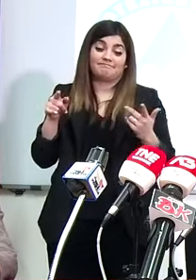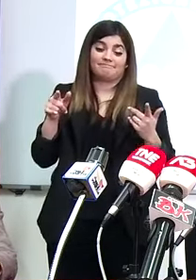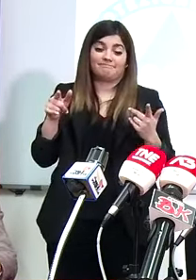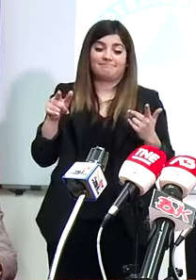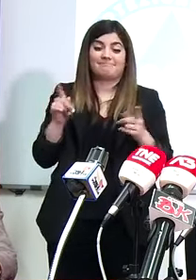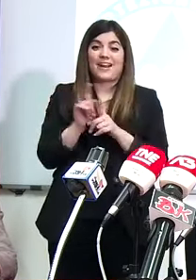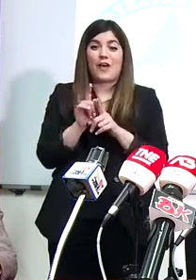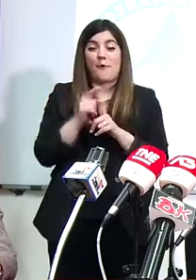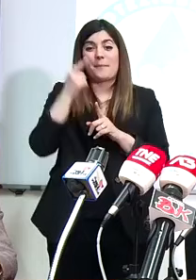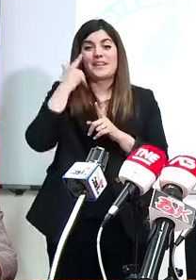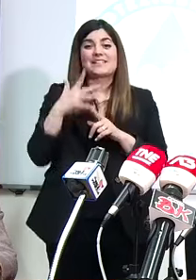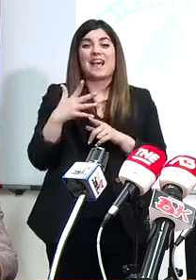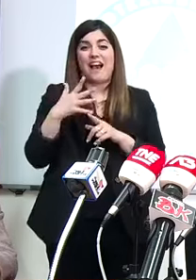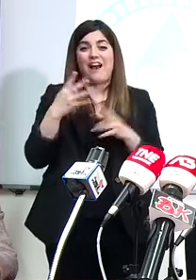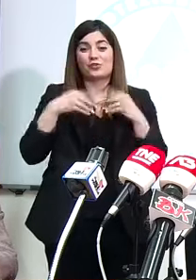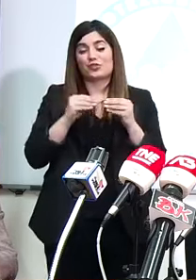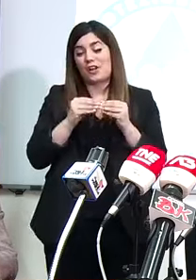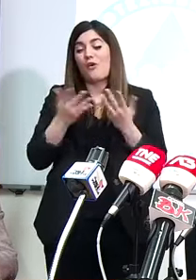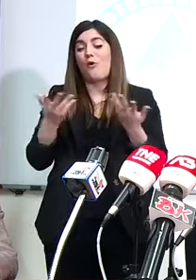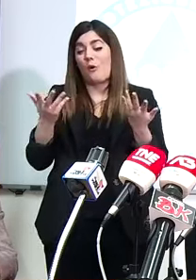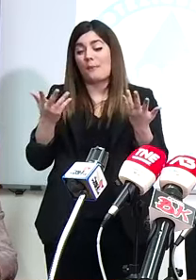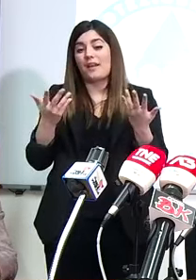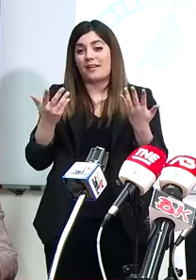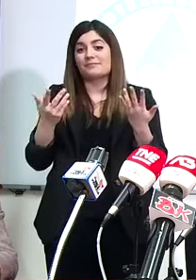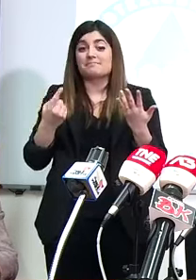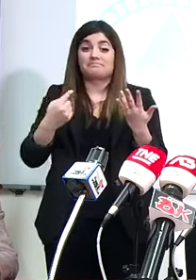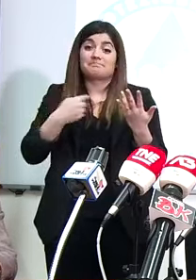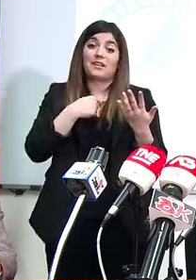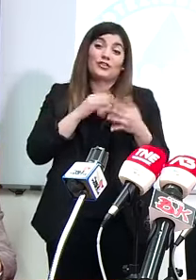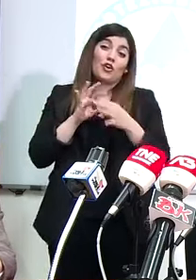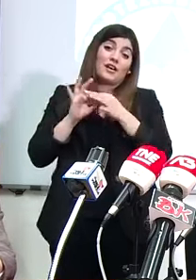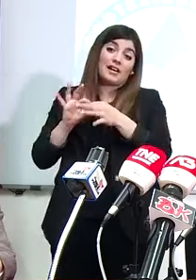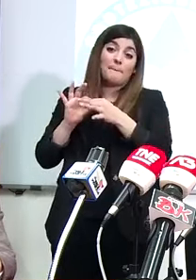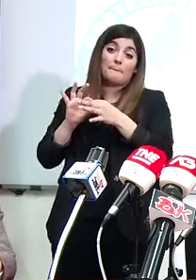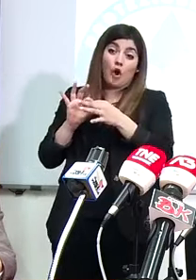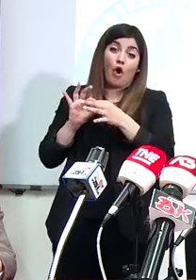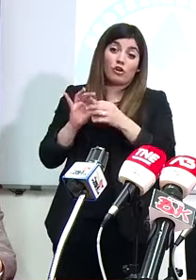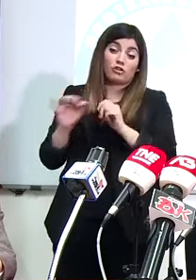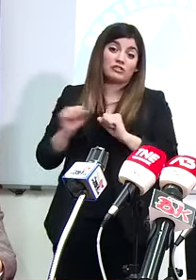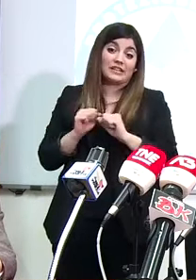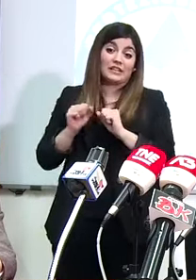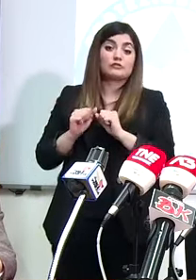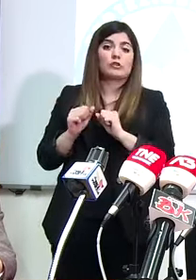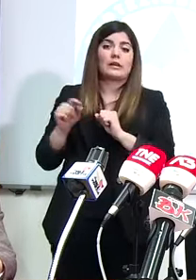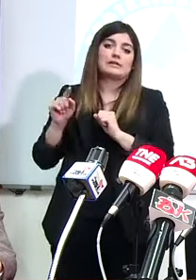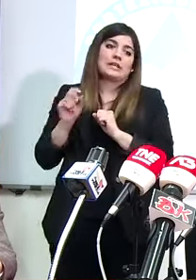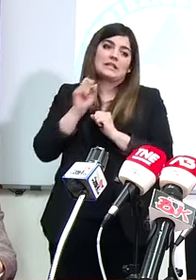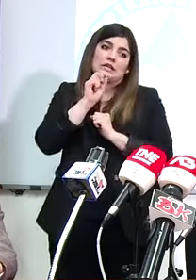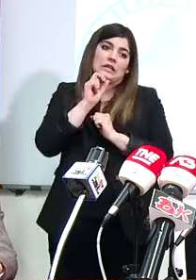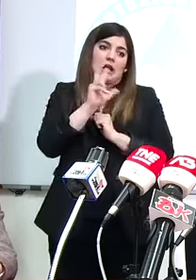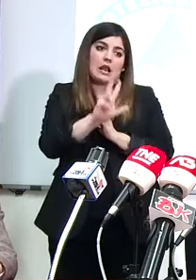diciamo intercettato dal dal dirigente che ha fatto la segnalazione ci